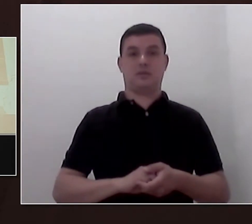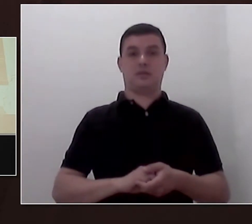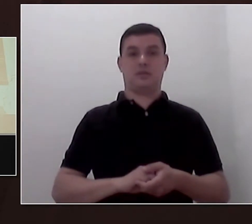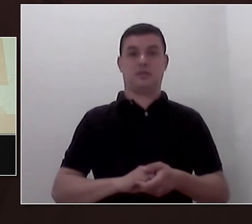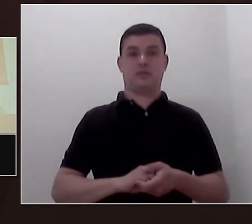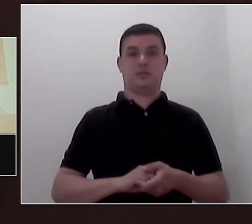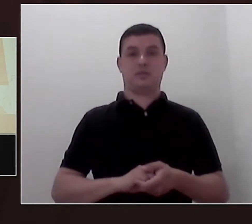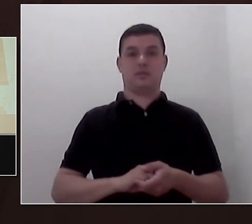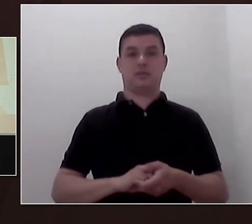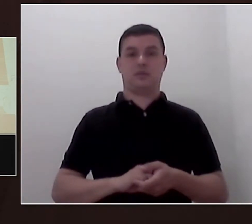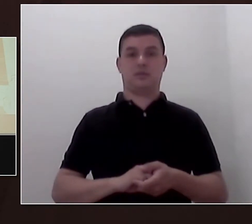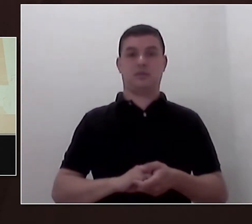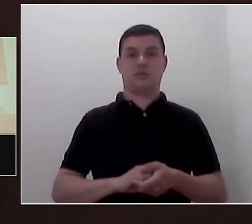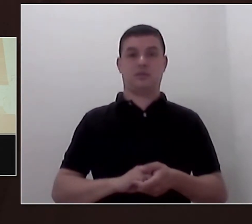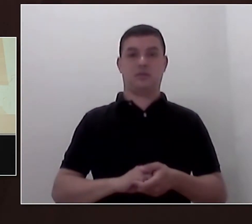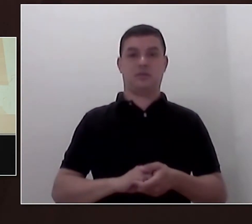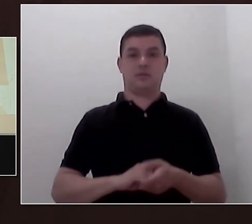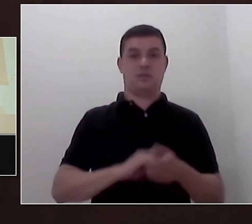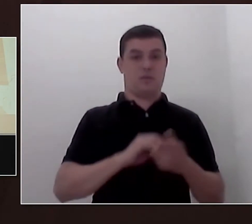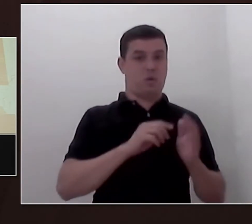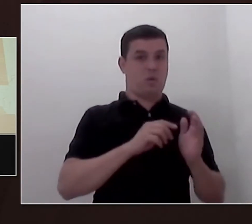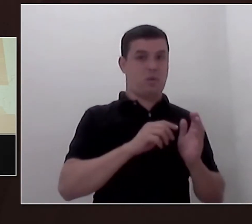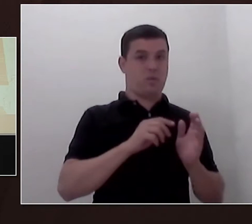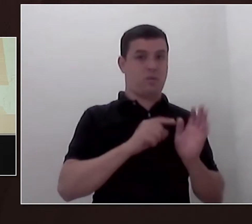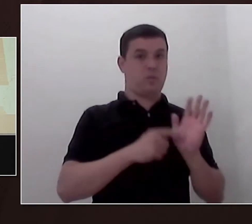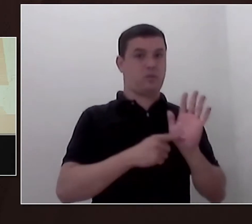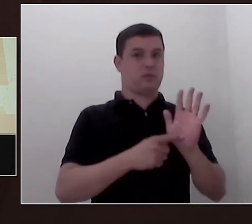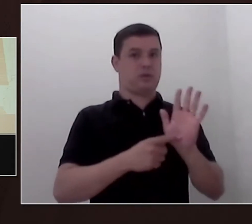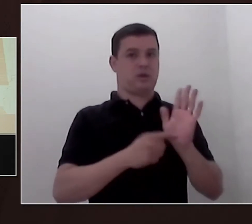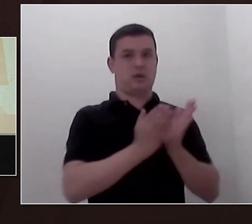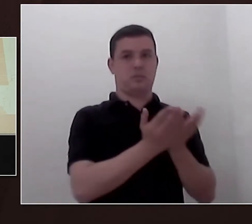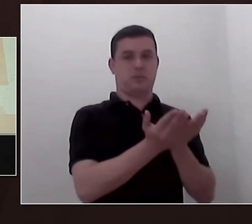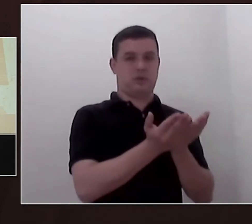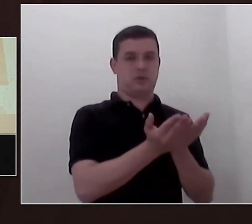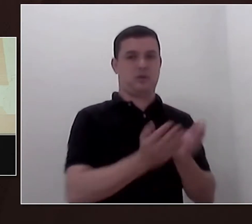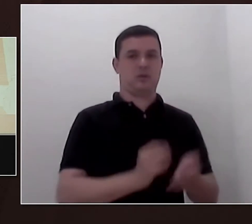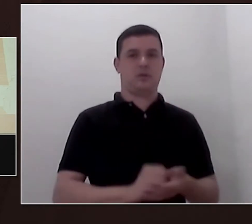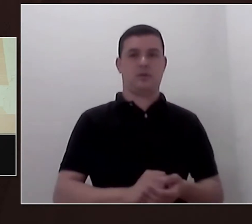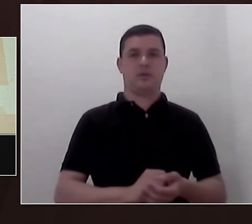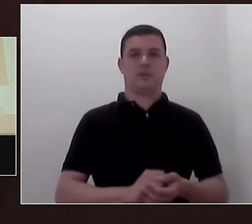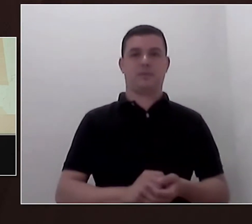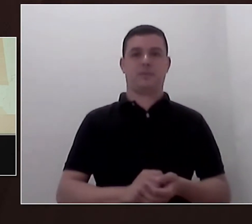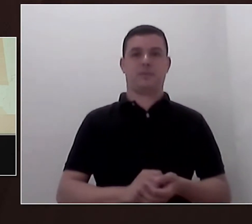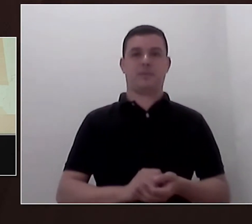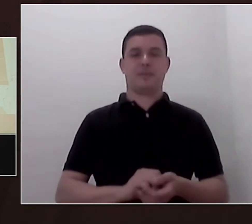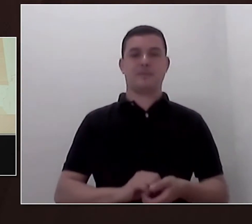aqui, só para provar para vocês, para não... né? Deixa eu ver onde está.